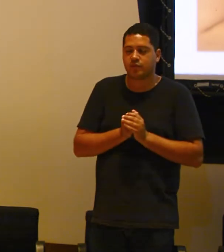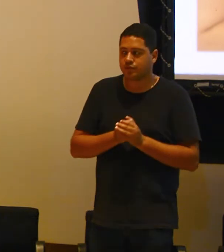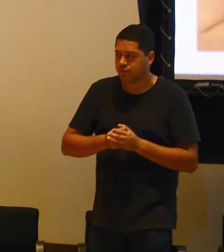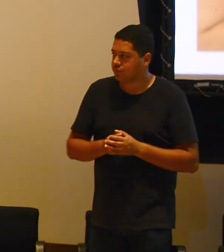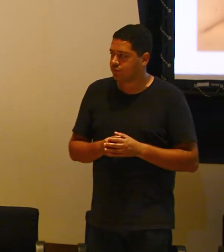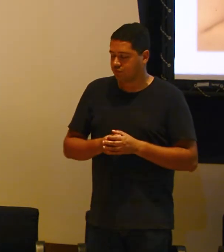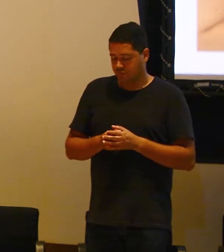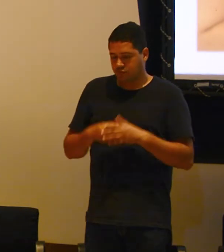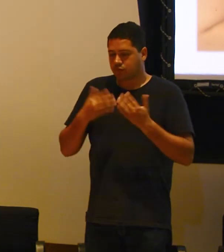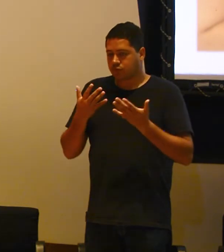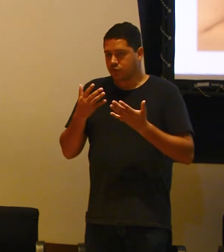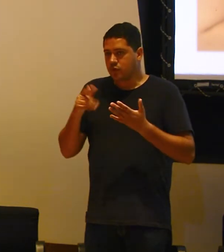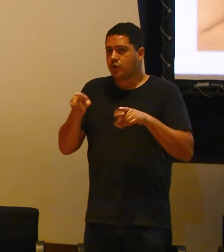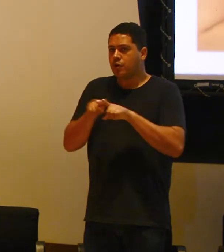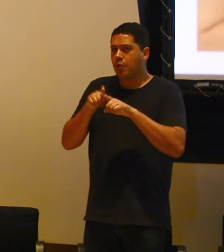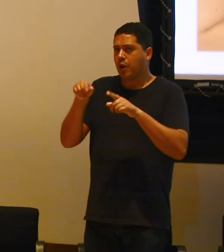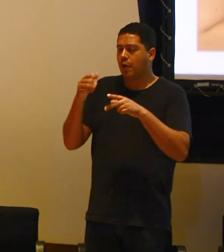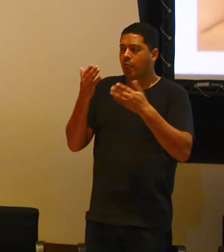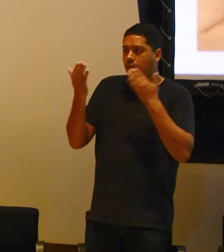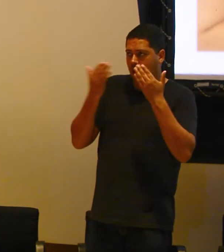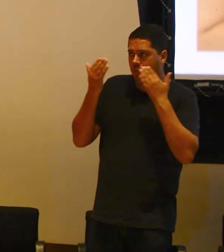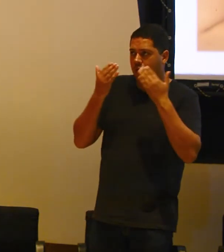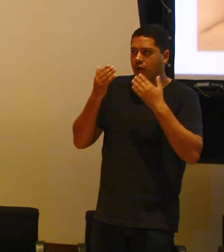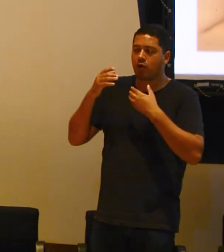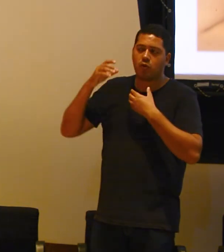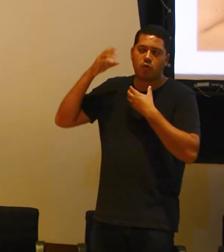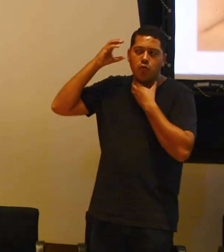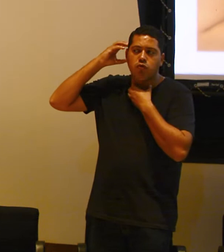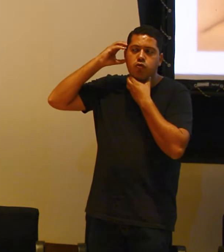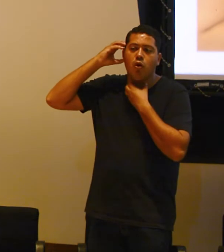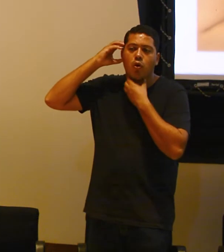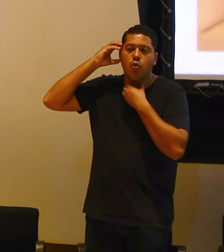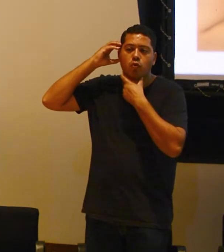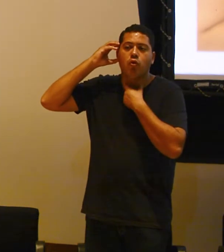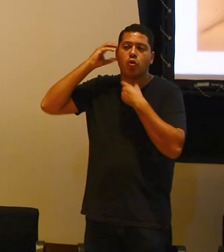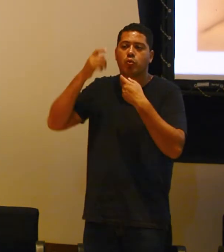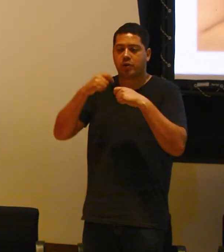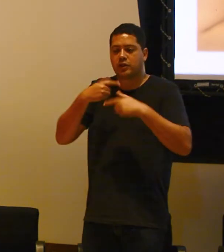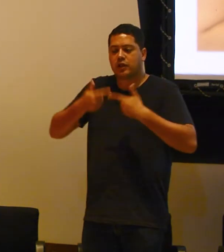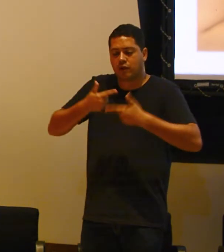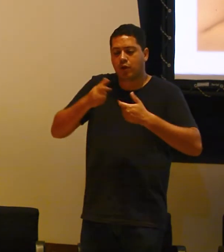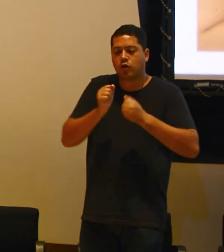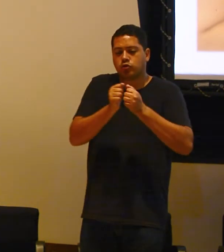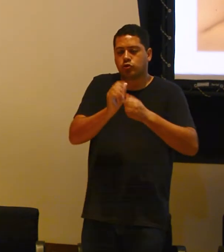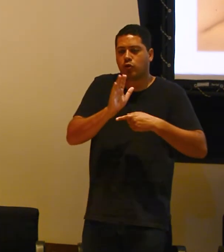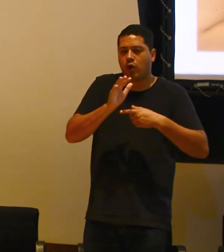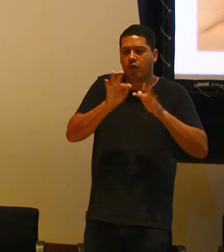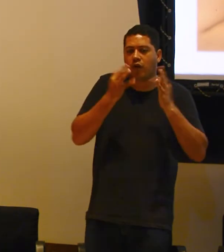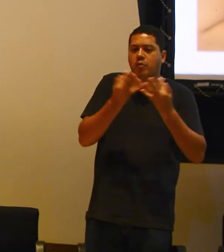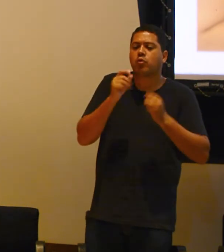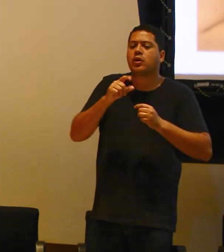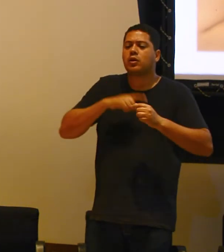relação à terapia, o fonoaudiólogo precisa trabalhar com essa família o que a gente vai estar oferecendo de planejamento terapêutico para essa criança ou para